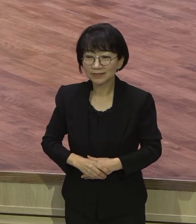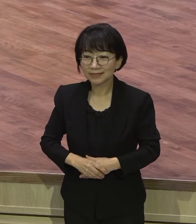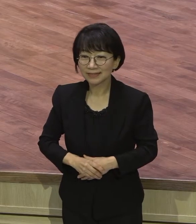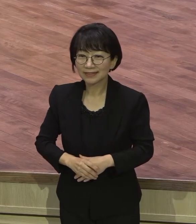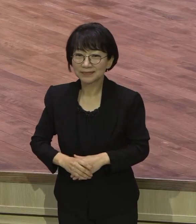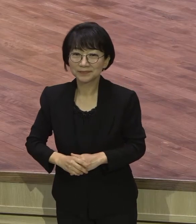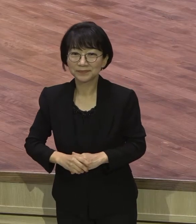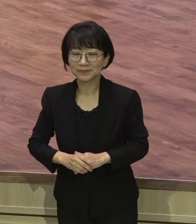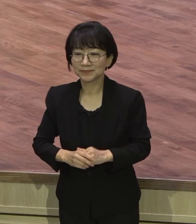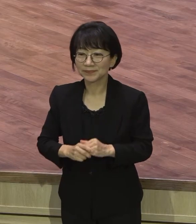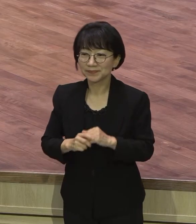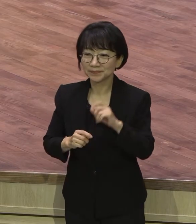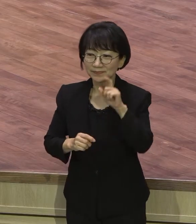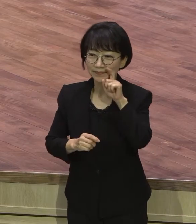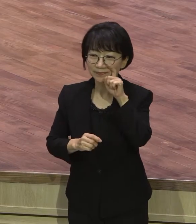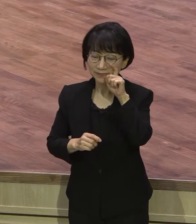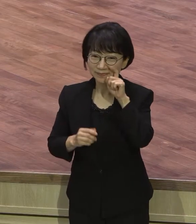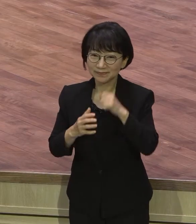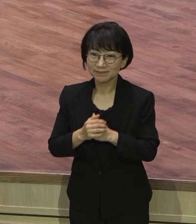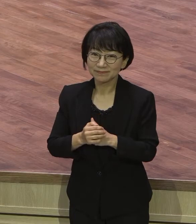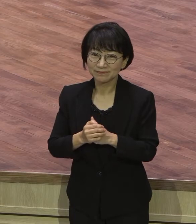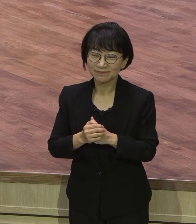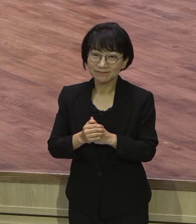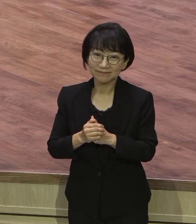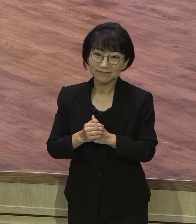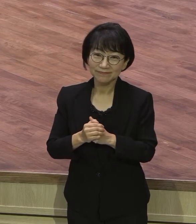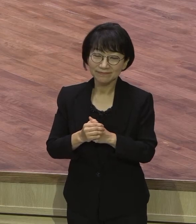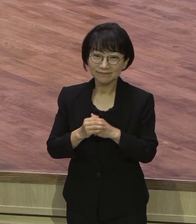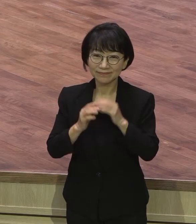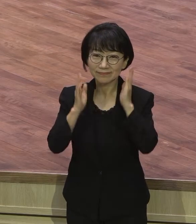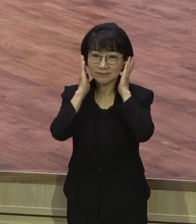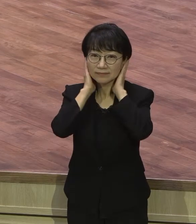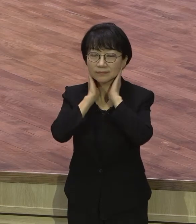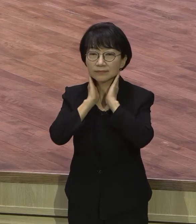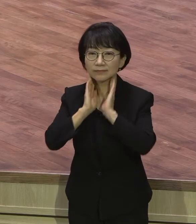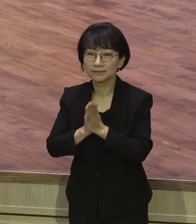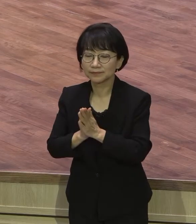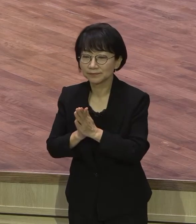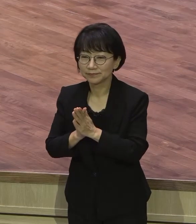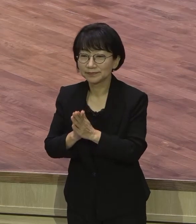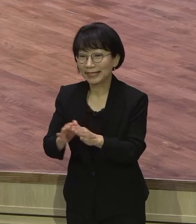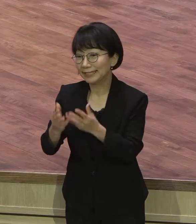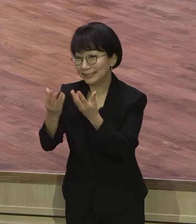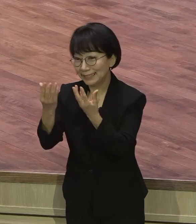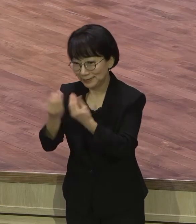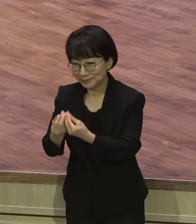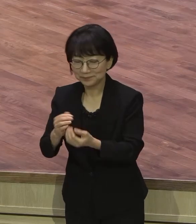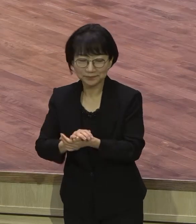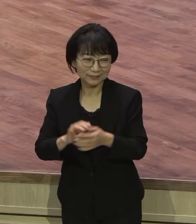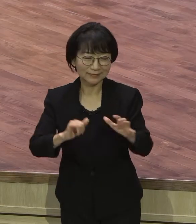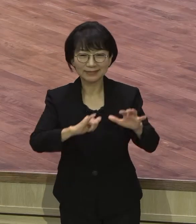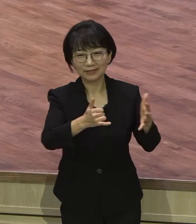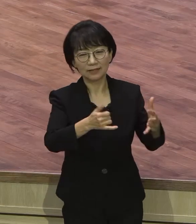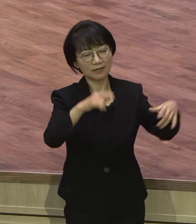주일학교 어릴 때부터 다니는 아들도 감사하지만. 실컷 세상 실컷 놀고 다 놀다 늦게 예수